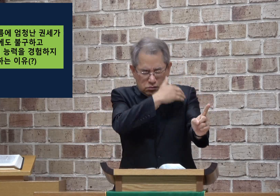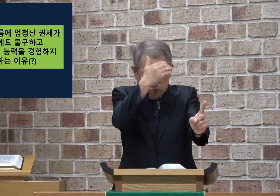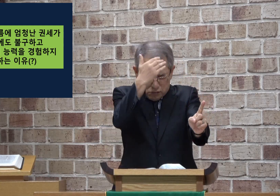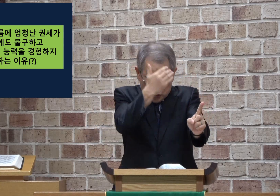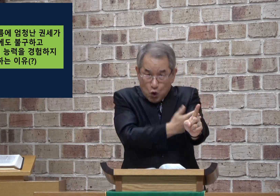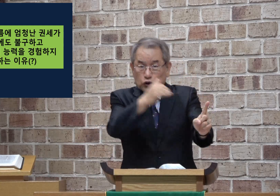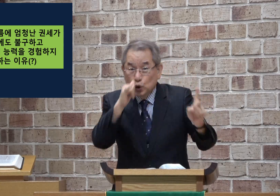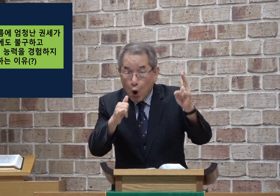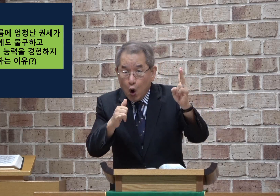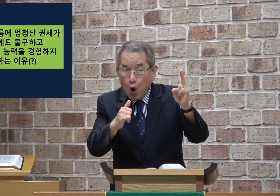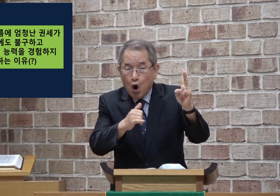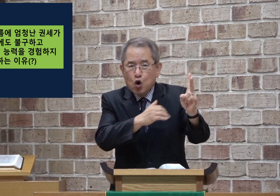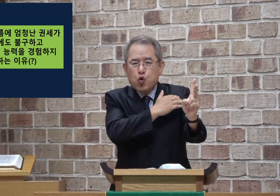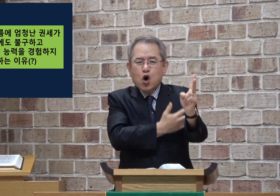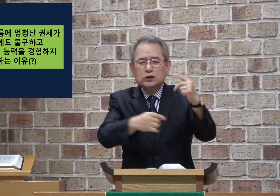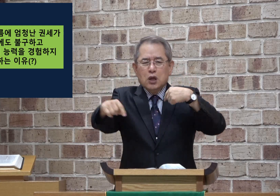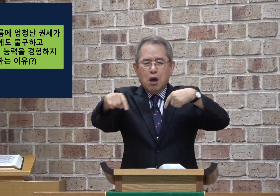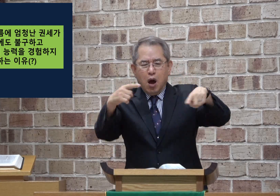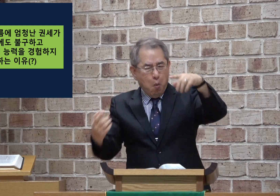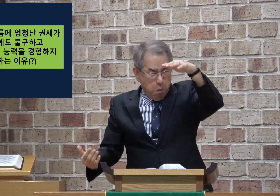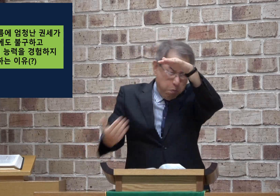권세가 있음에도 불구하고